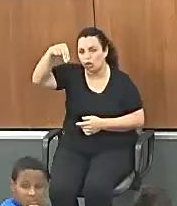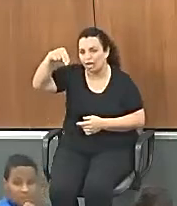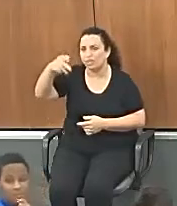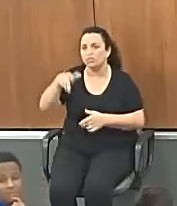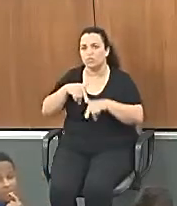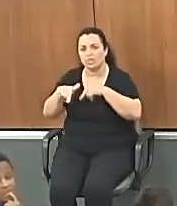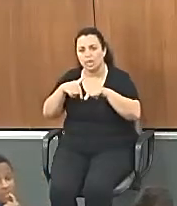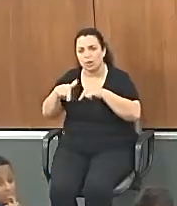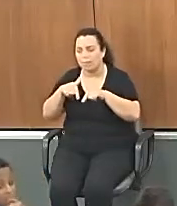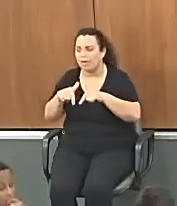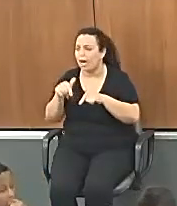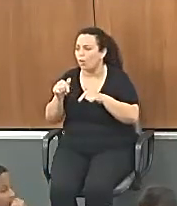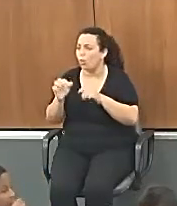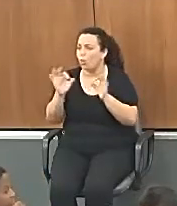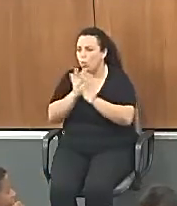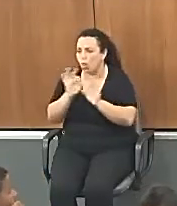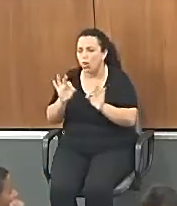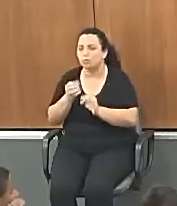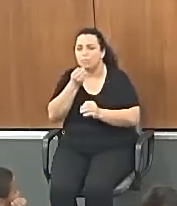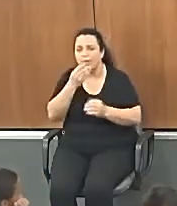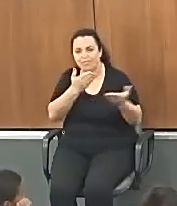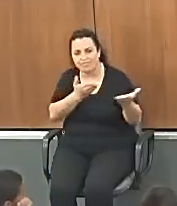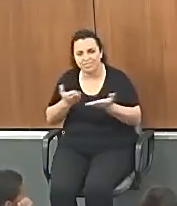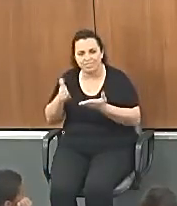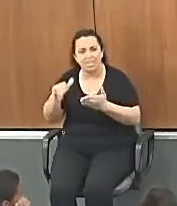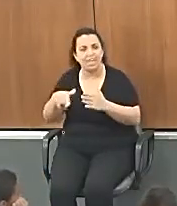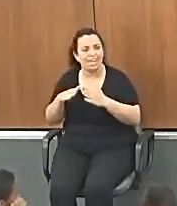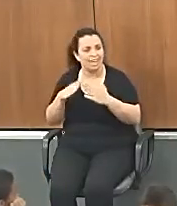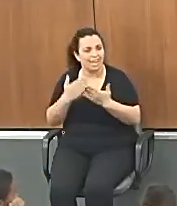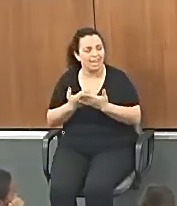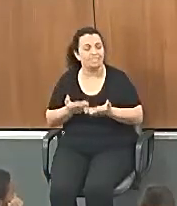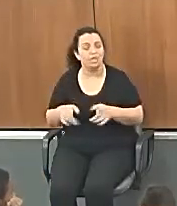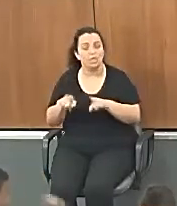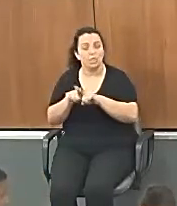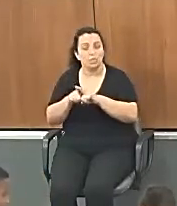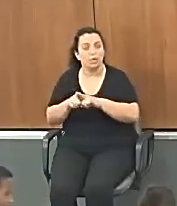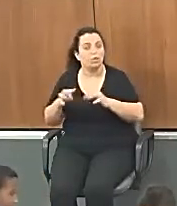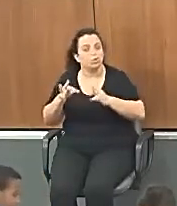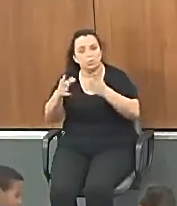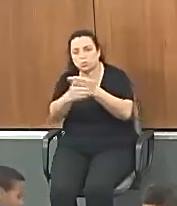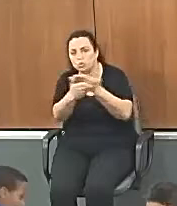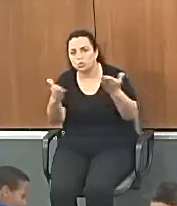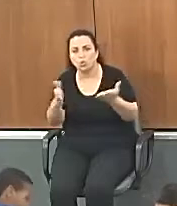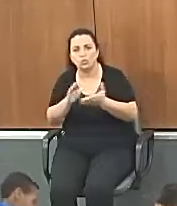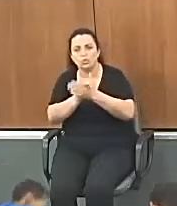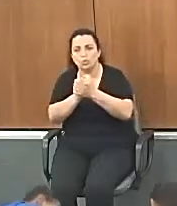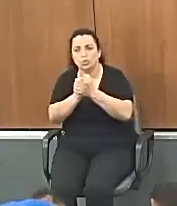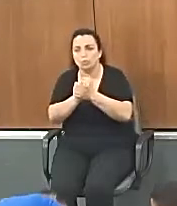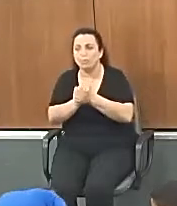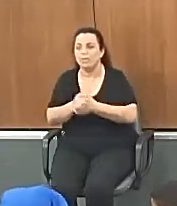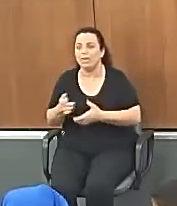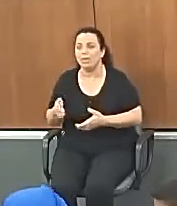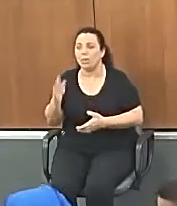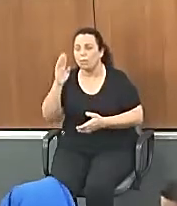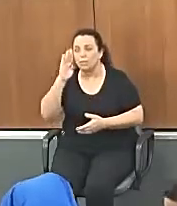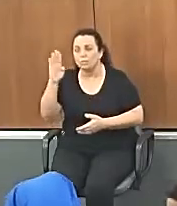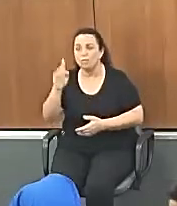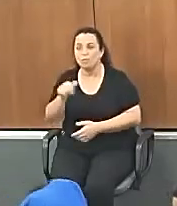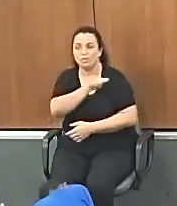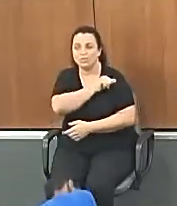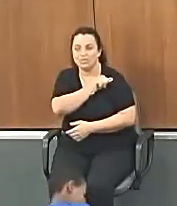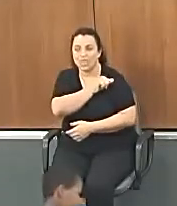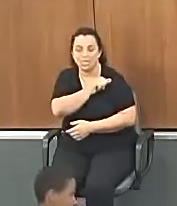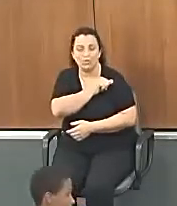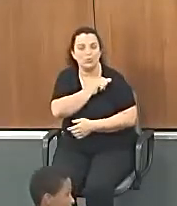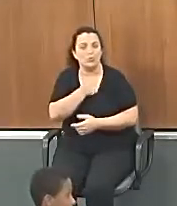também naquela região seja bem vinda essa casa zezinho e cumprimento a todos pelo especialmente da os alunos né do nosso querido